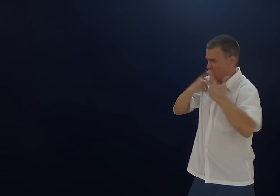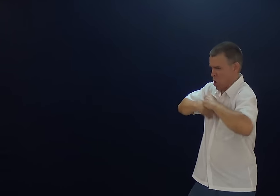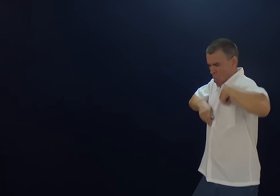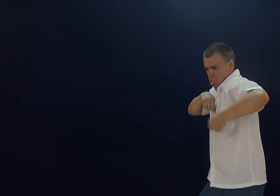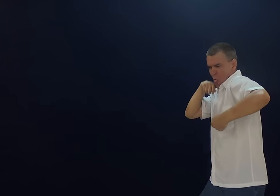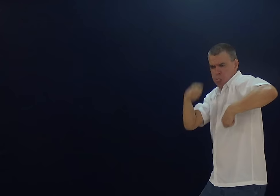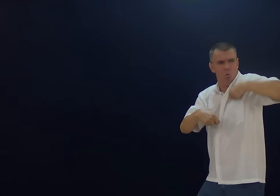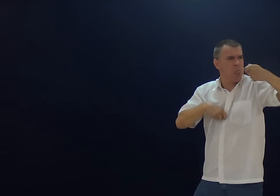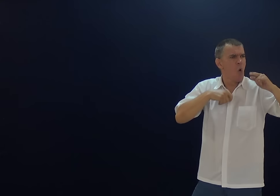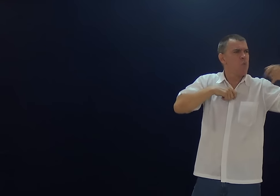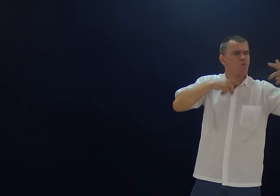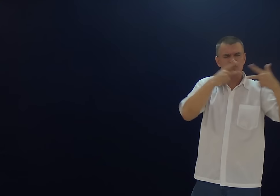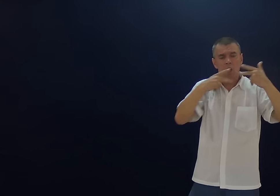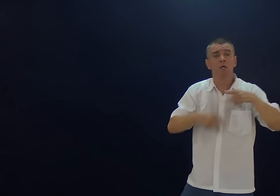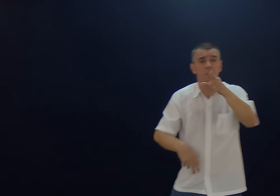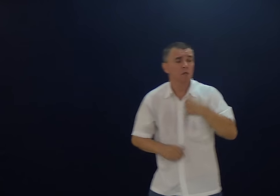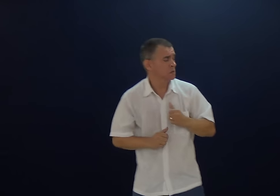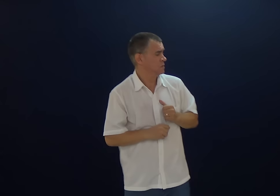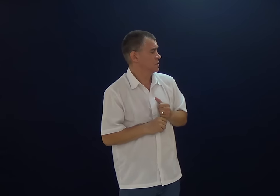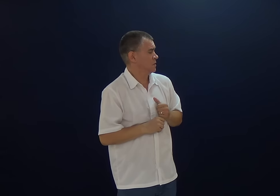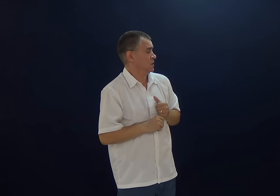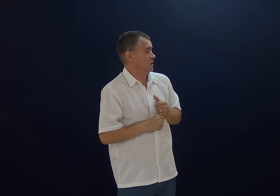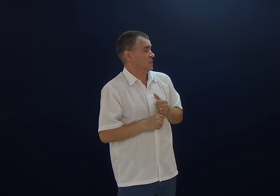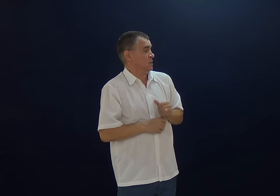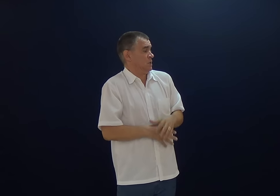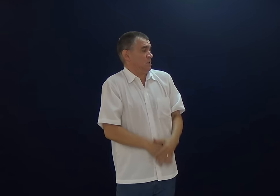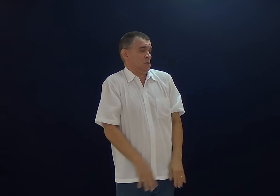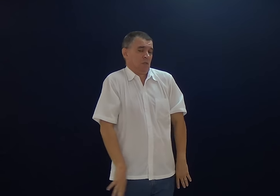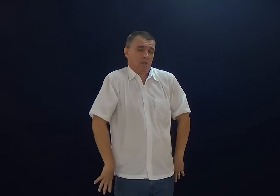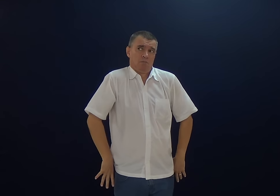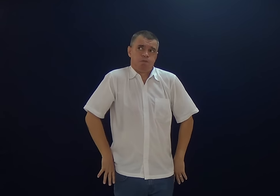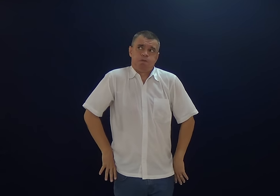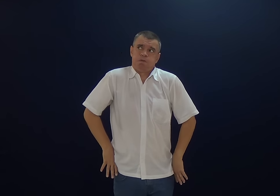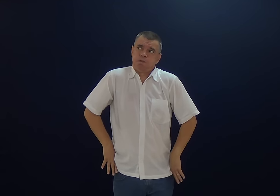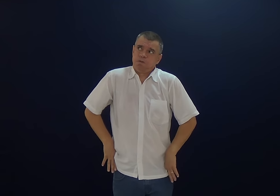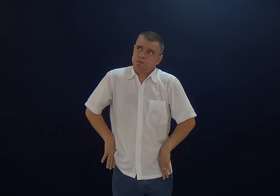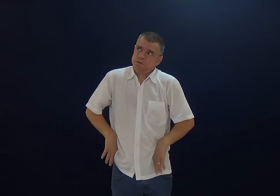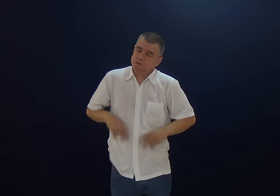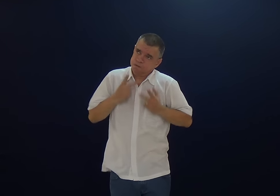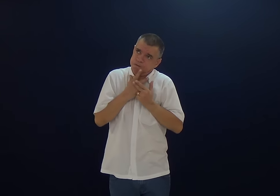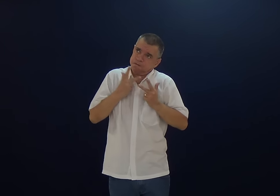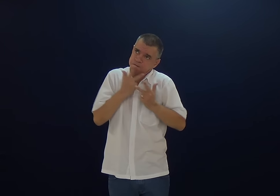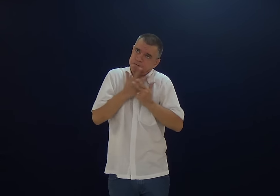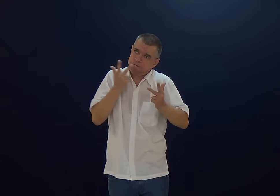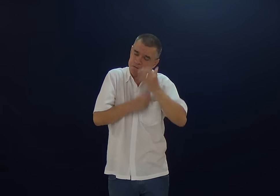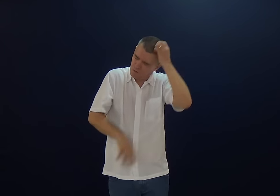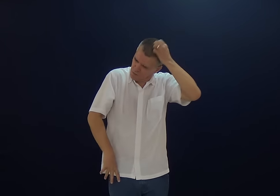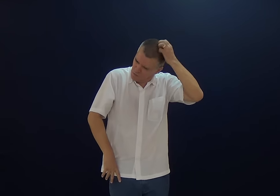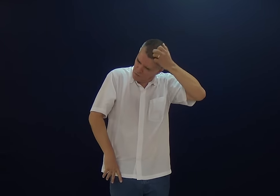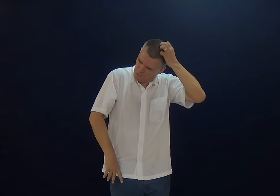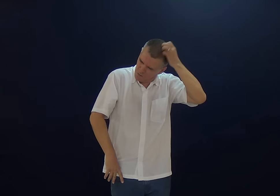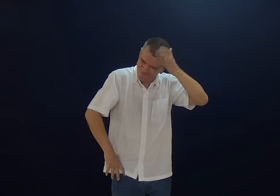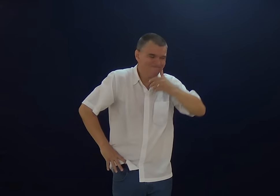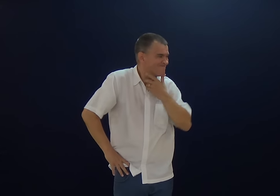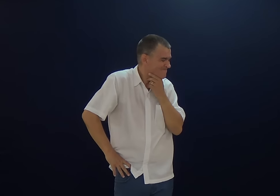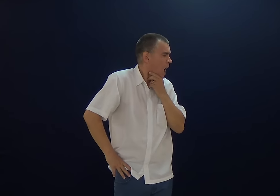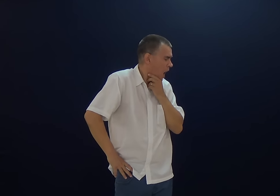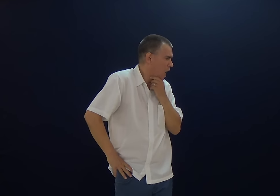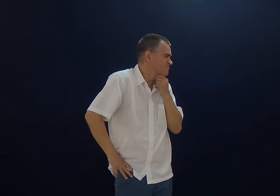ó e começa com sinais que você já começa a perceber que é fofoca você discerniu já